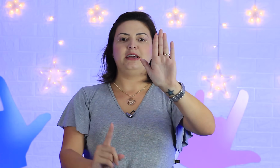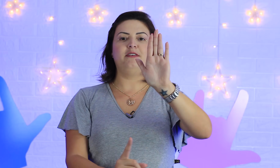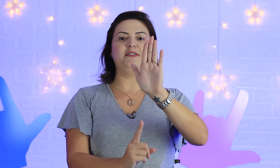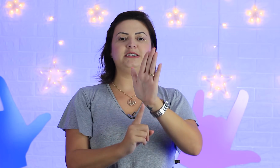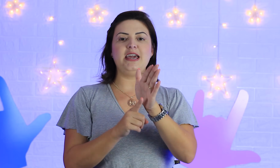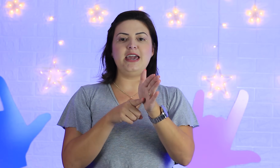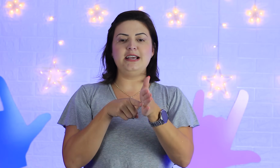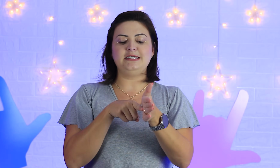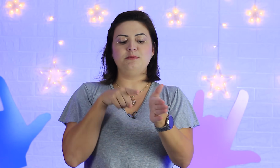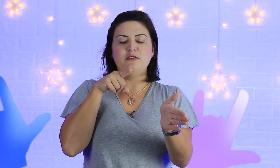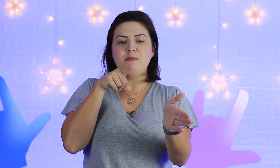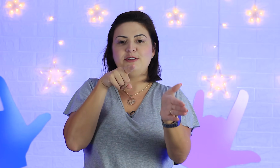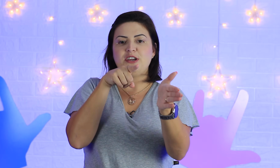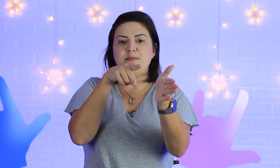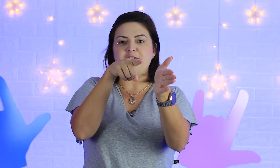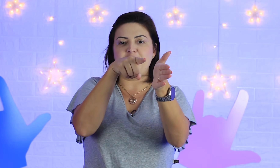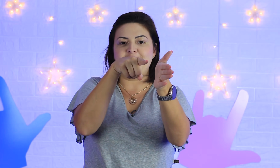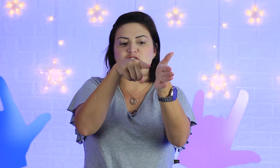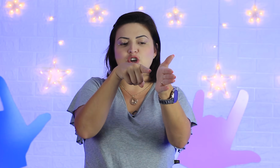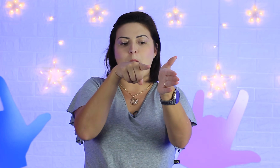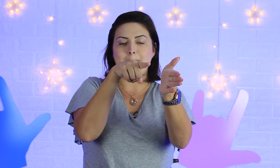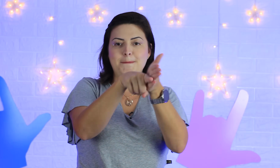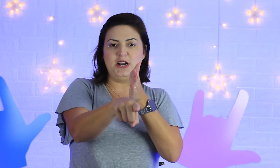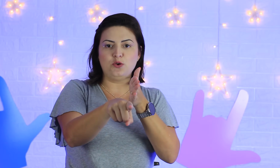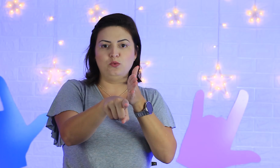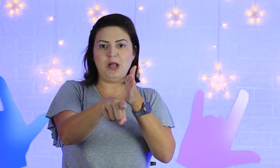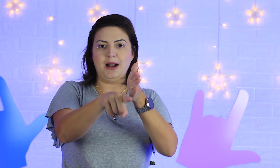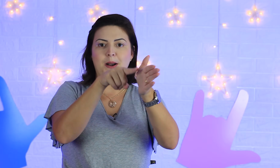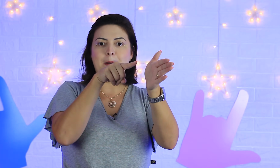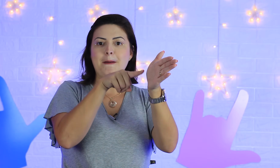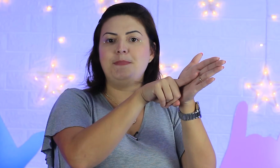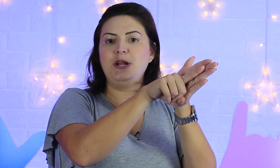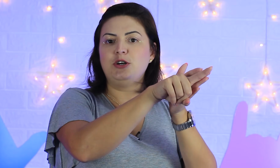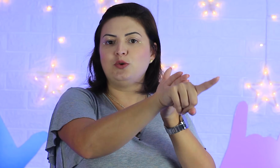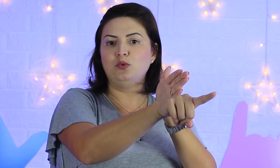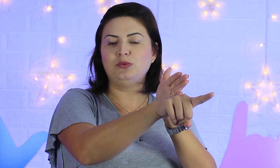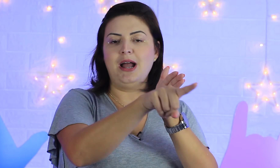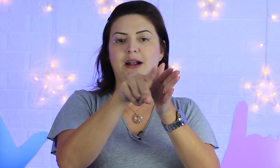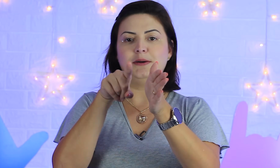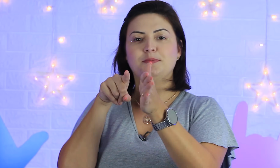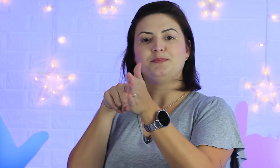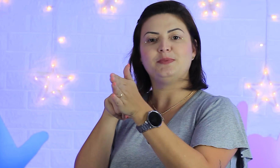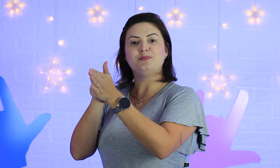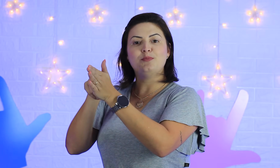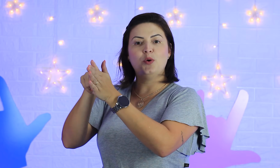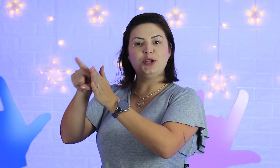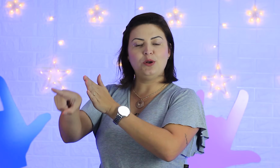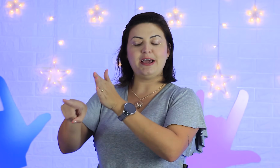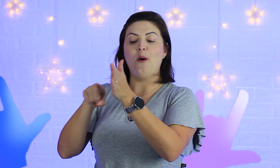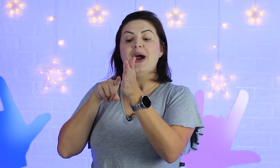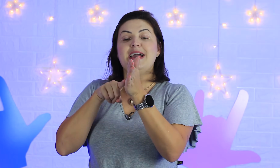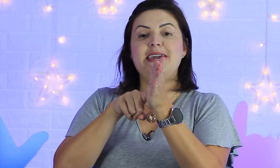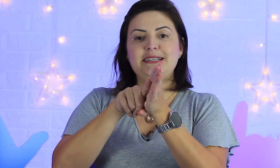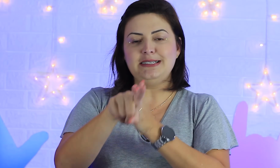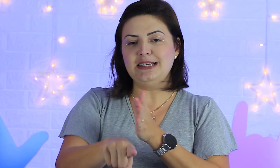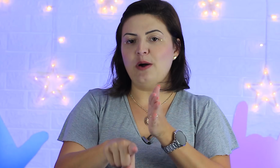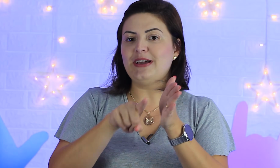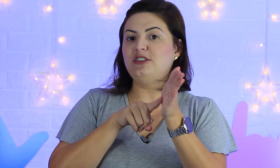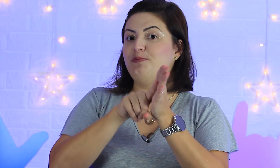Ele vai fazer esse movimento aqui para frente, ó. Perguntar. Perguntar. Muito legal. E esse sinal aqui de